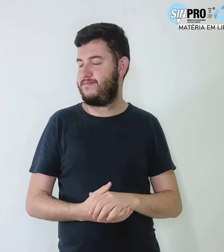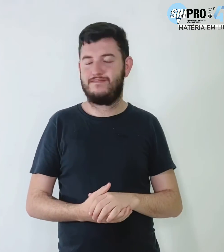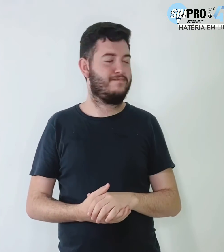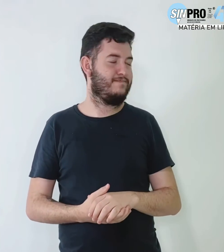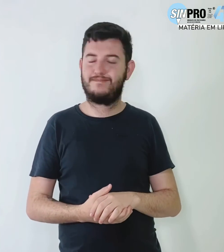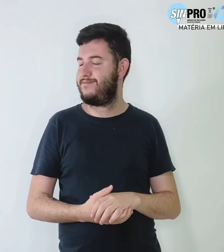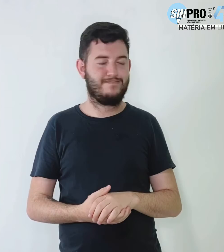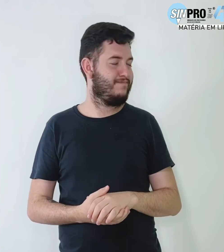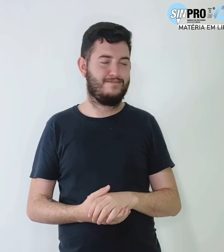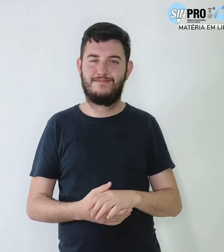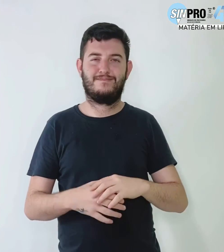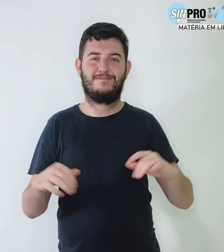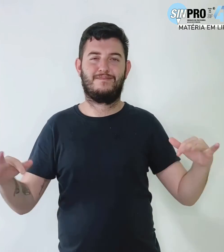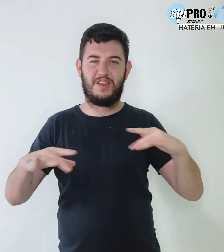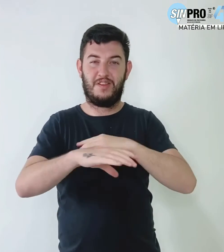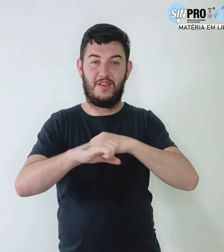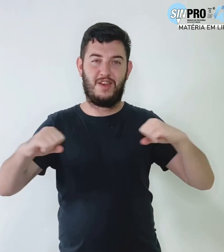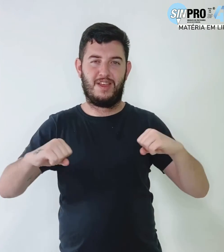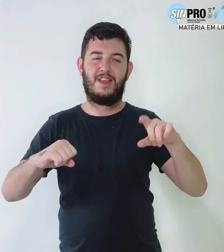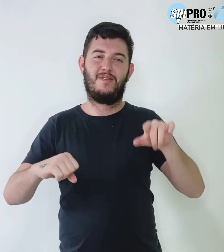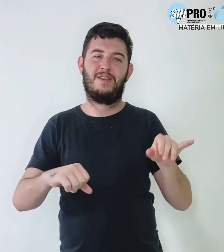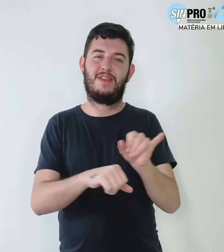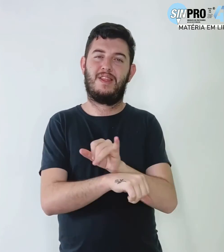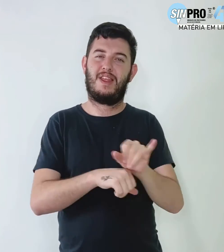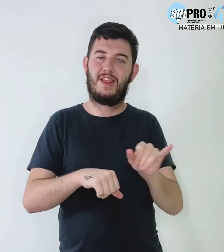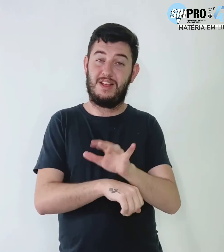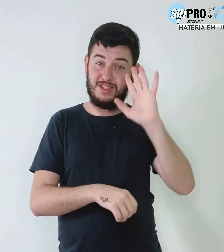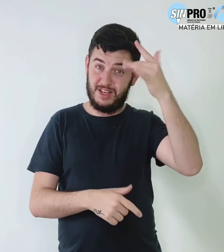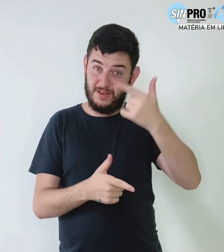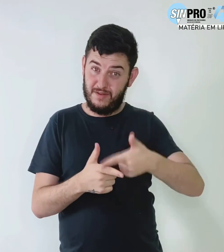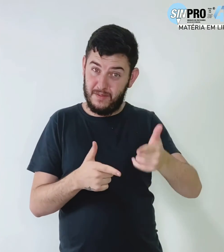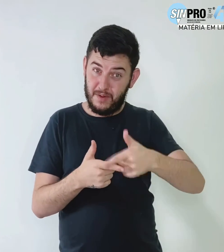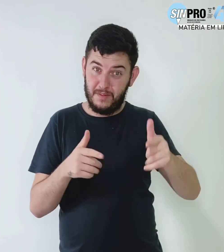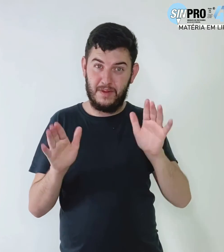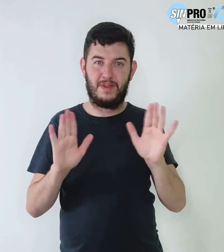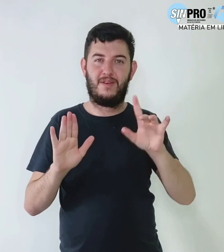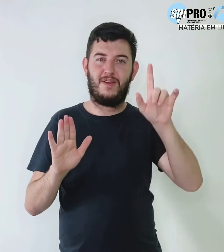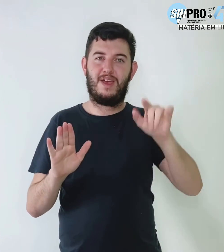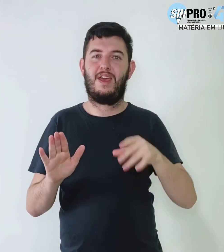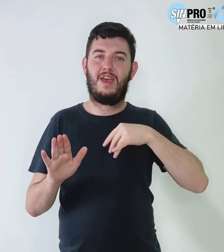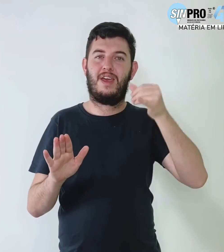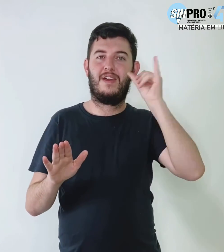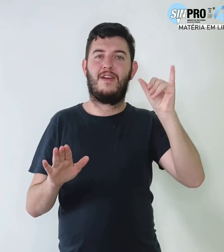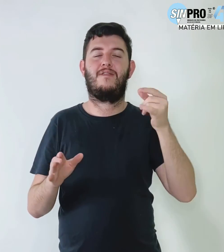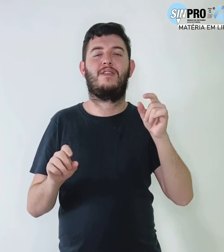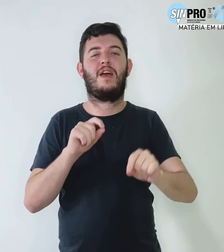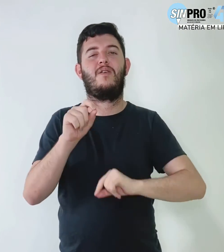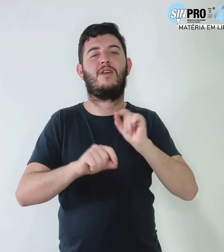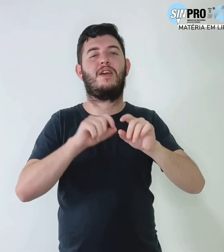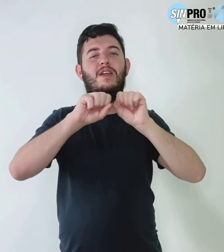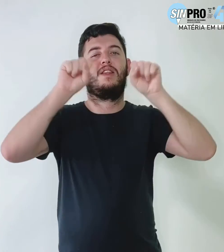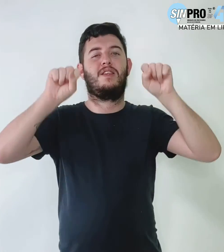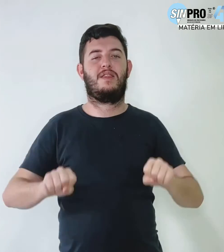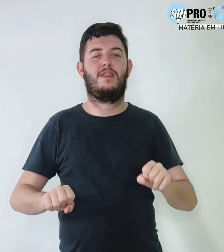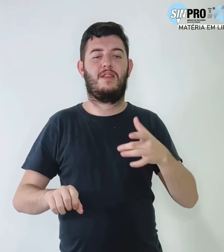O lockdown não é uma forma de resolver o problema. Ele é uma forma de evitar uma